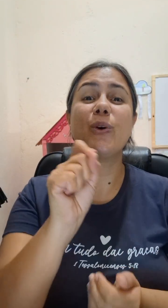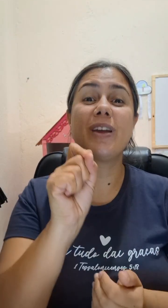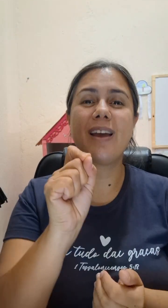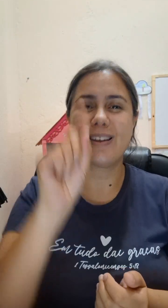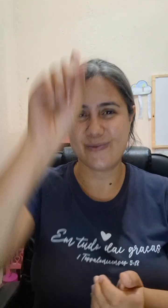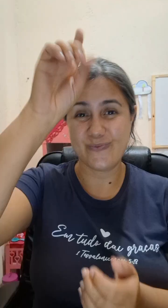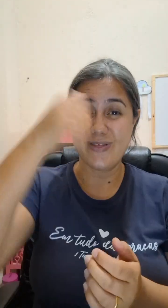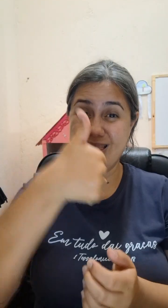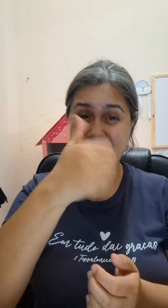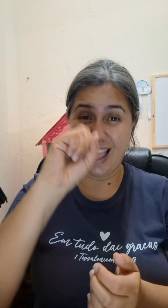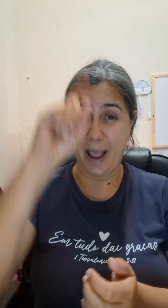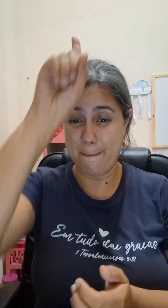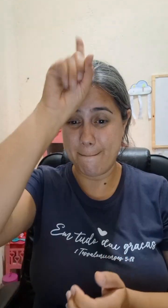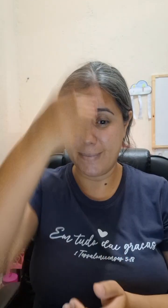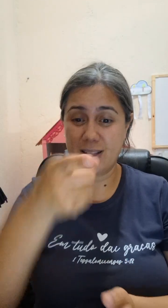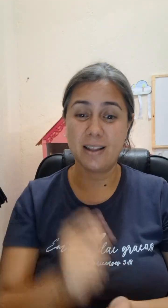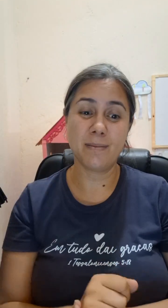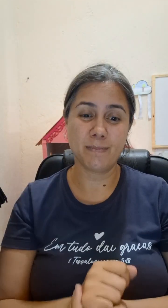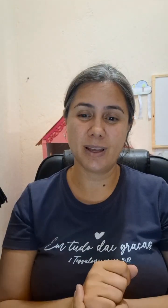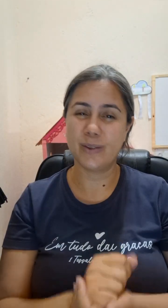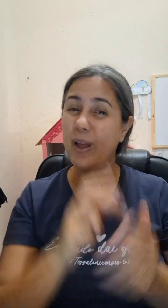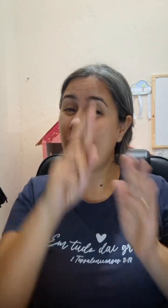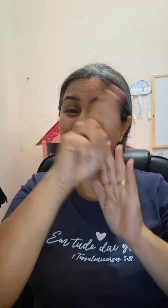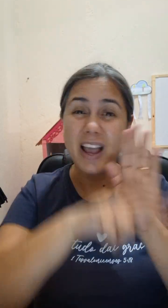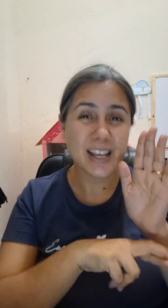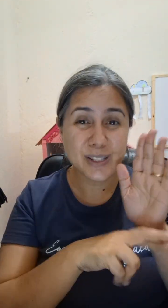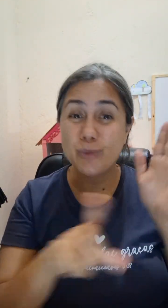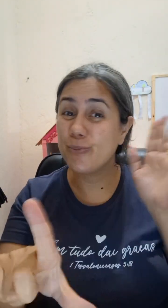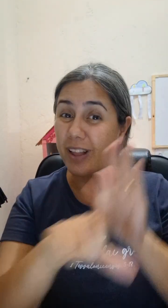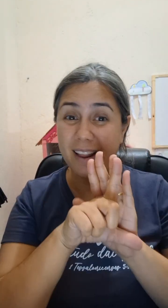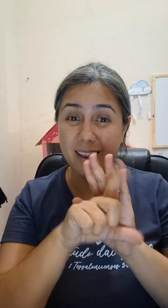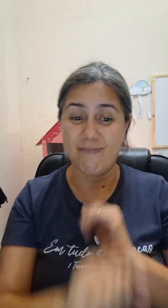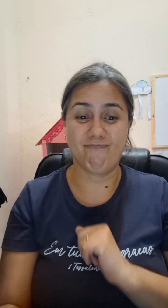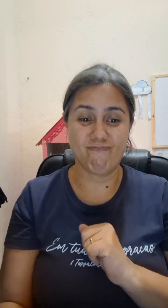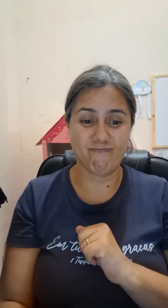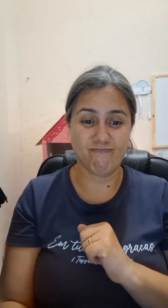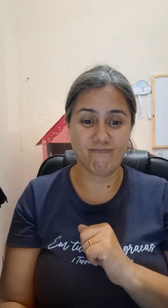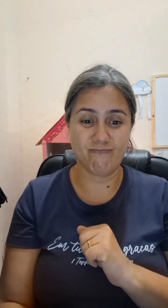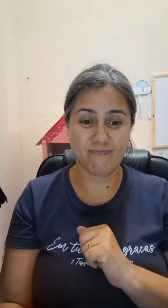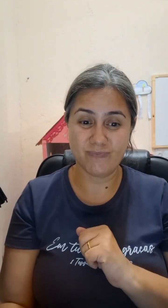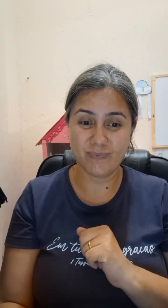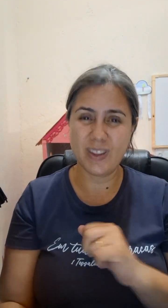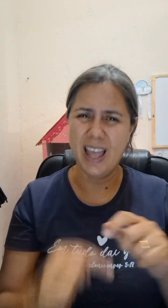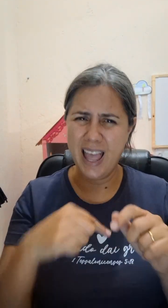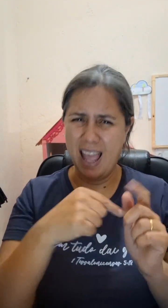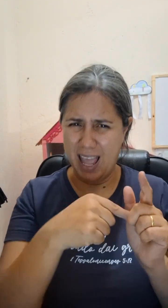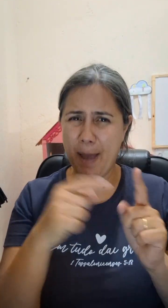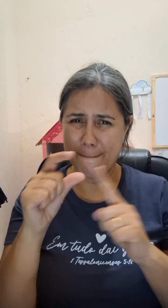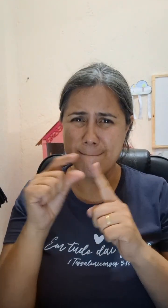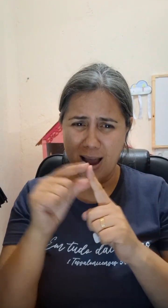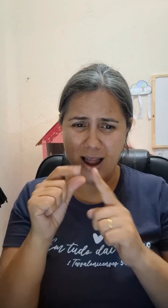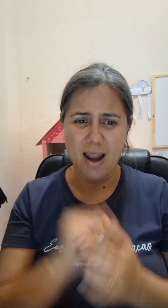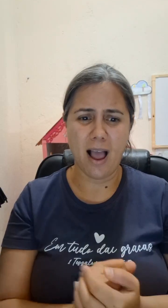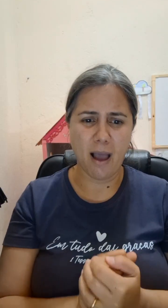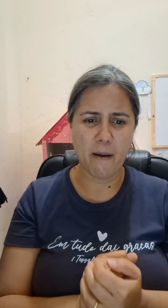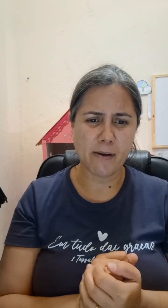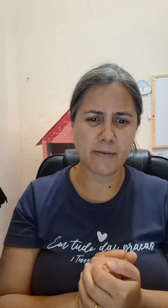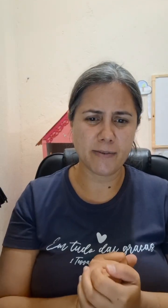mostra que o conteúdo da aliança, o que é? Os 10 mandamentos. É o resumo da lei.